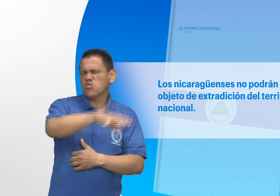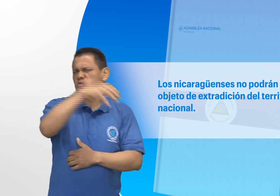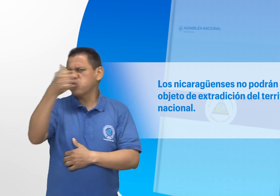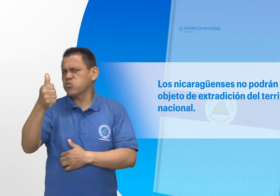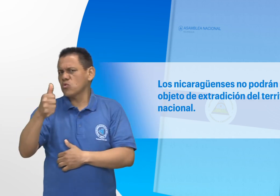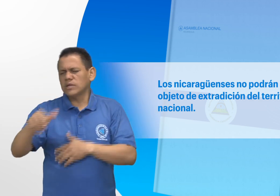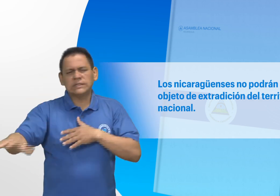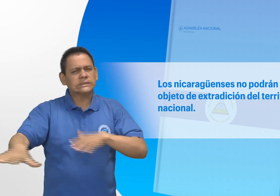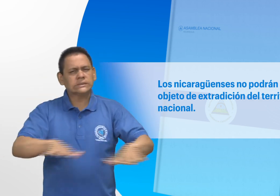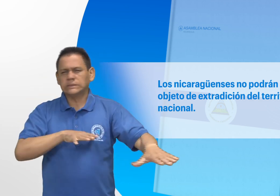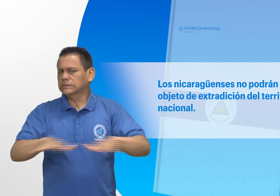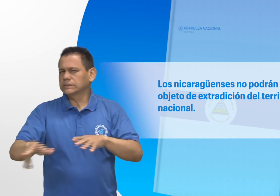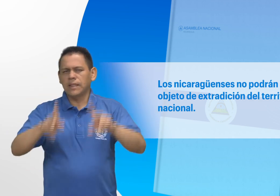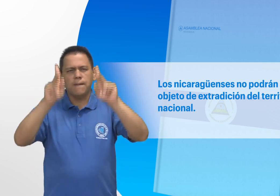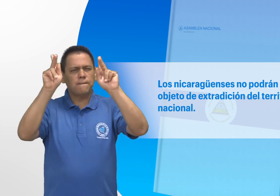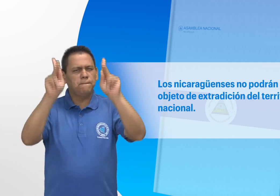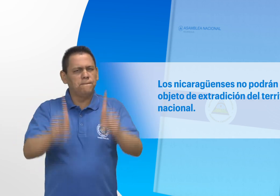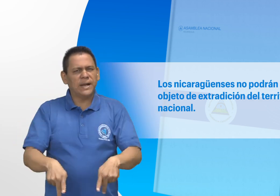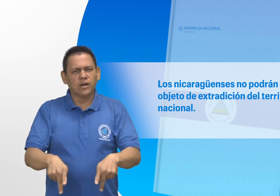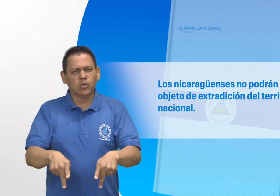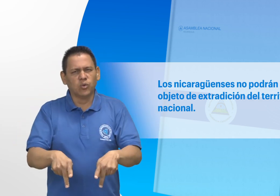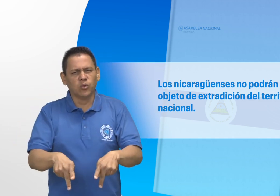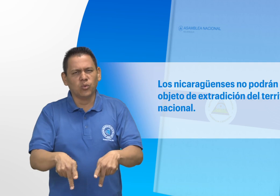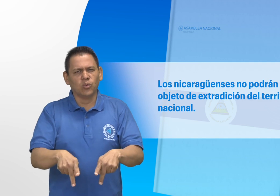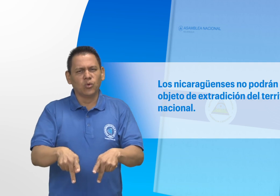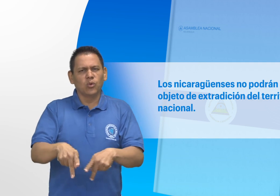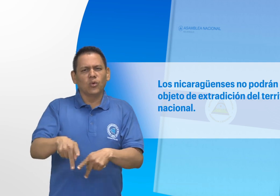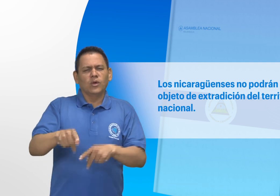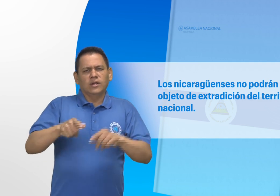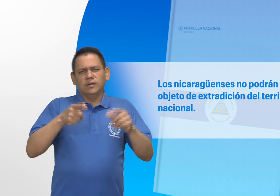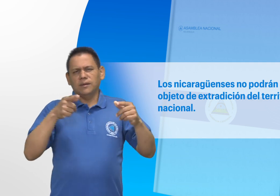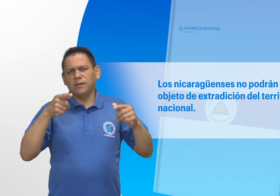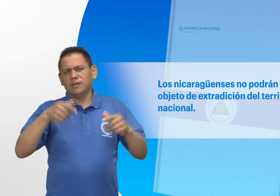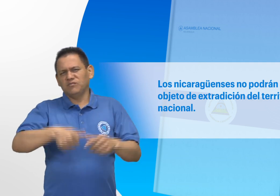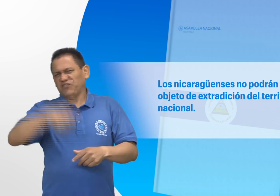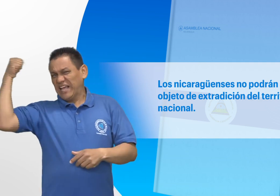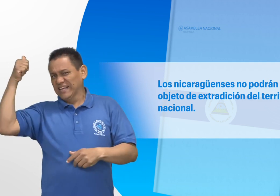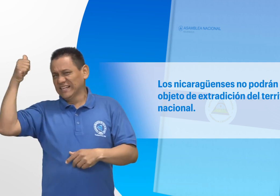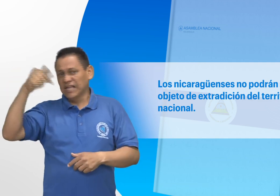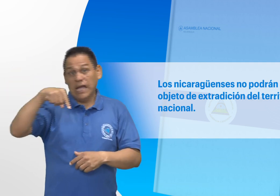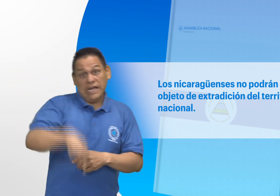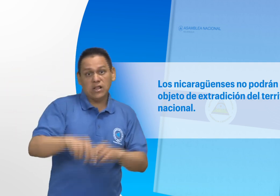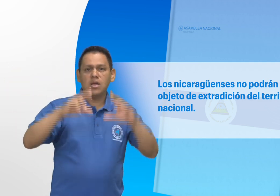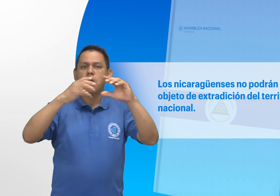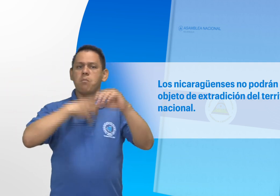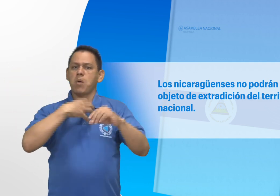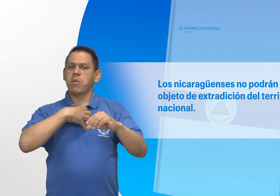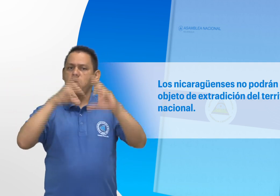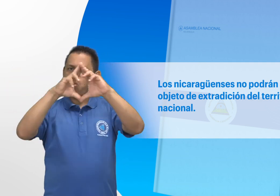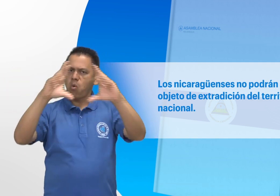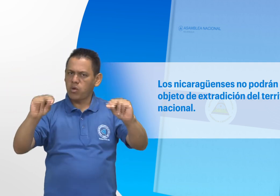Los nicaragüenses no podrán ser objeto de extradición del territorio nacional.